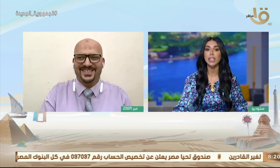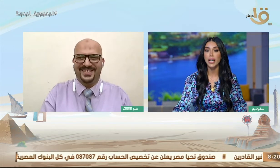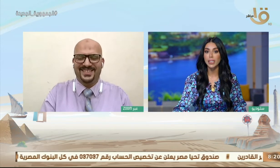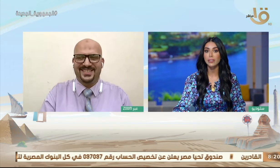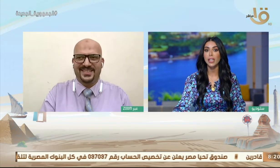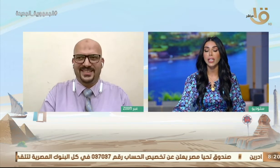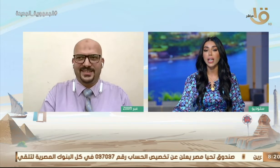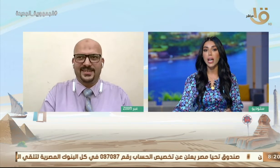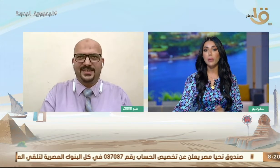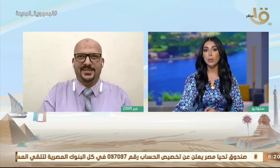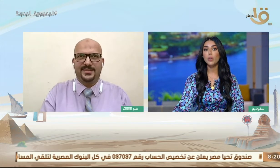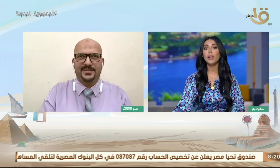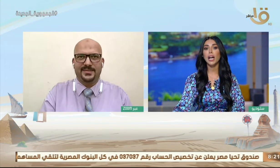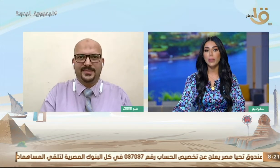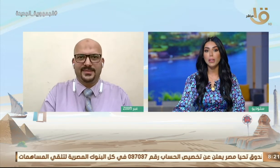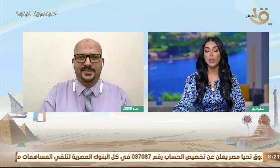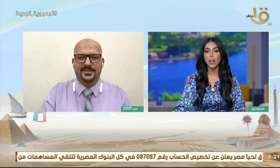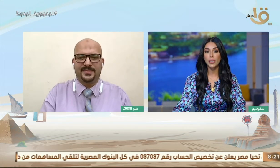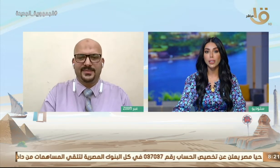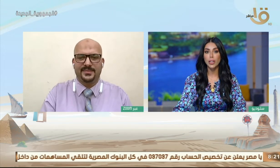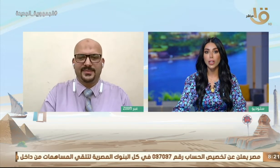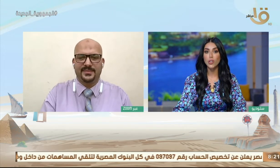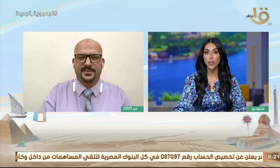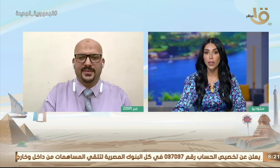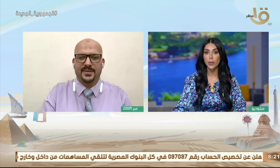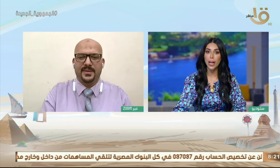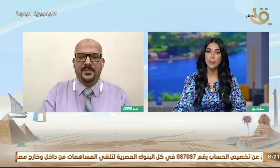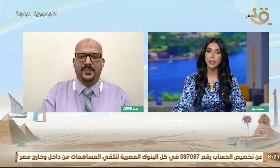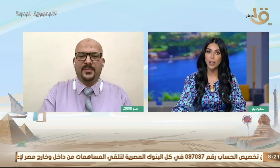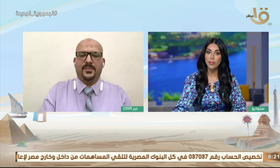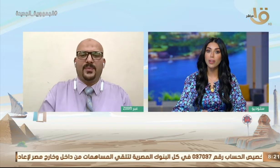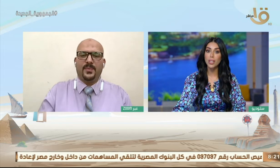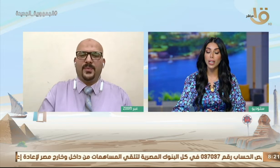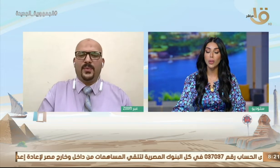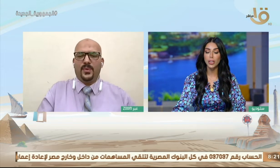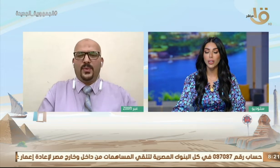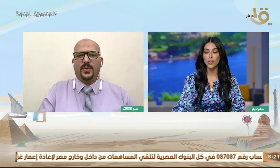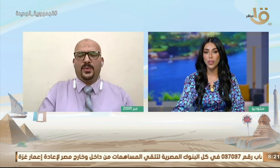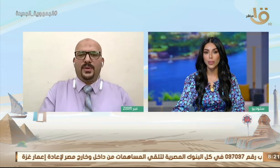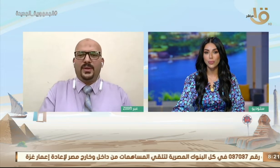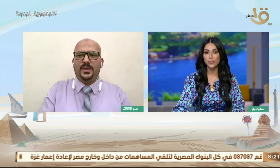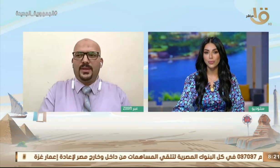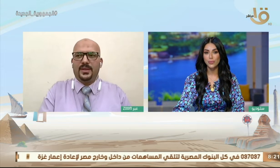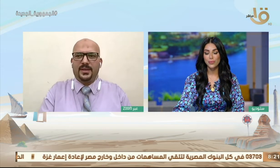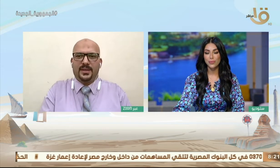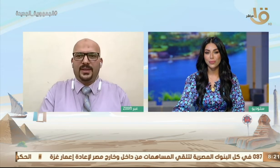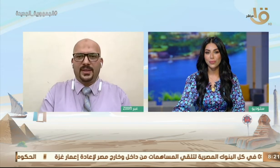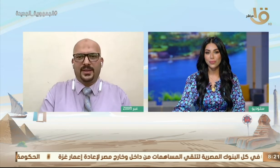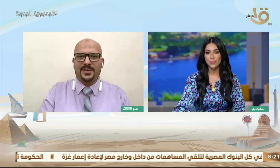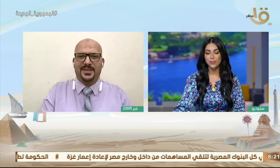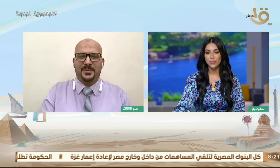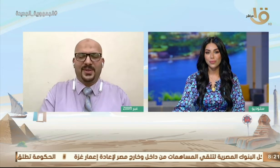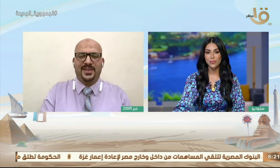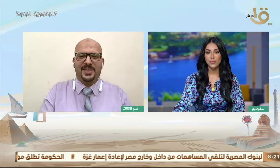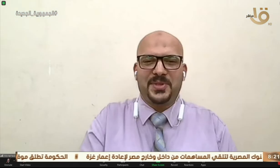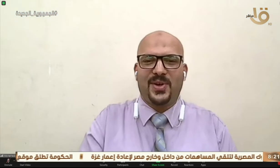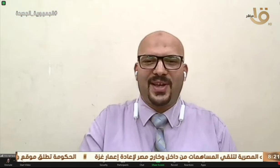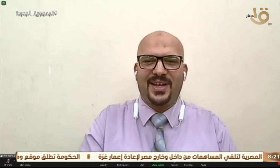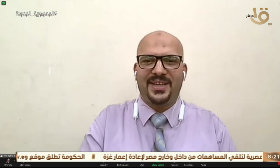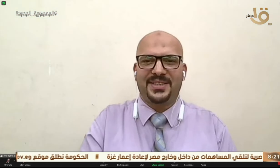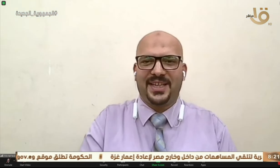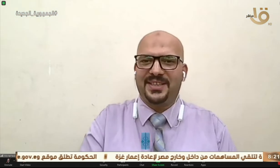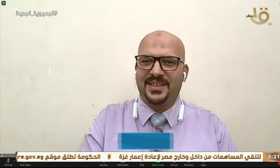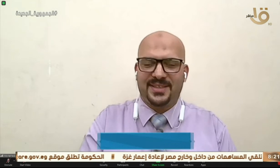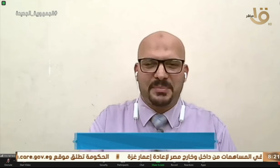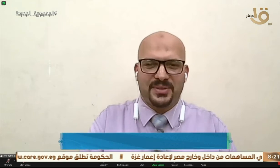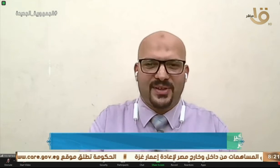الهدف من الاحتفال باليوم العالمي للغات الاشاره، وايه اهميه الحفاظ على لغات الاشاره؟ إيه والله